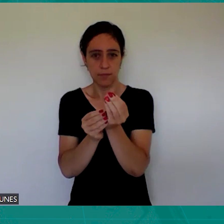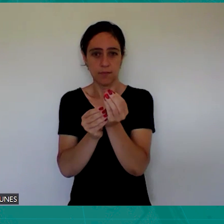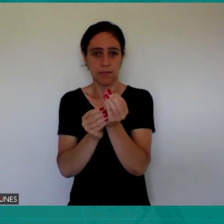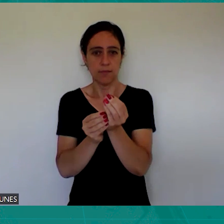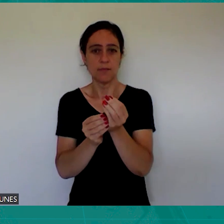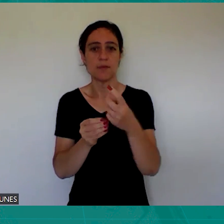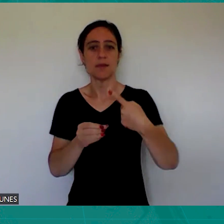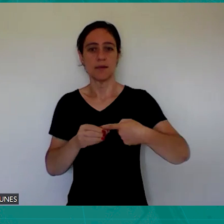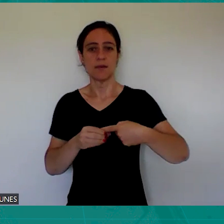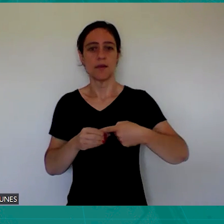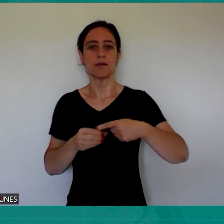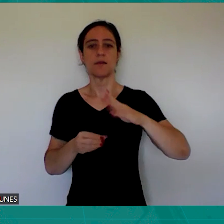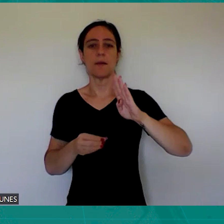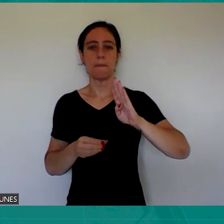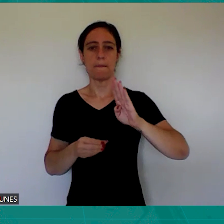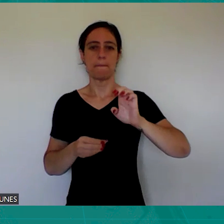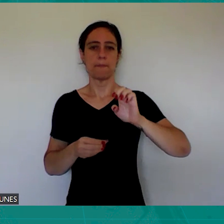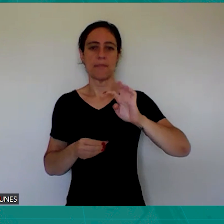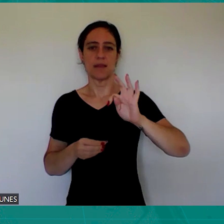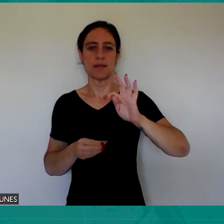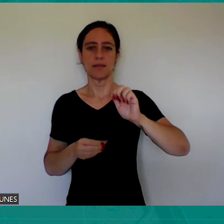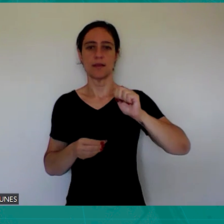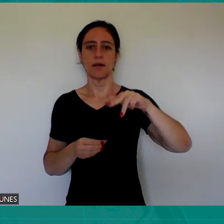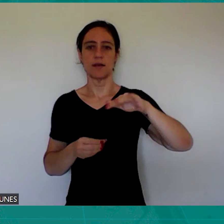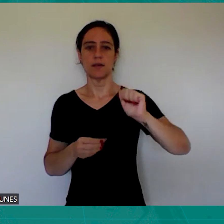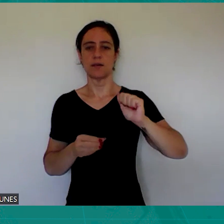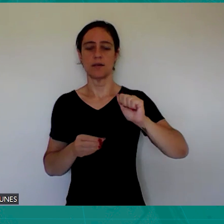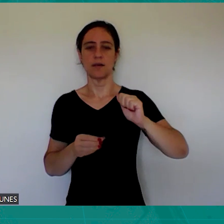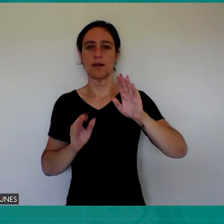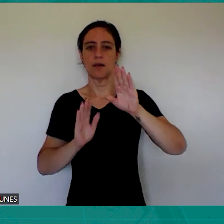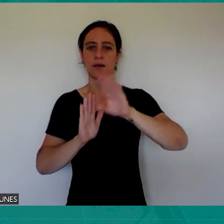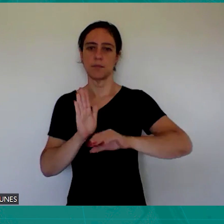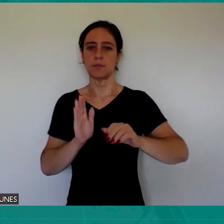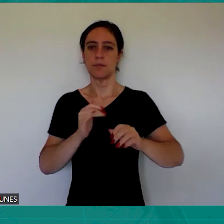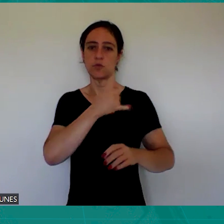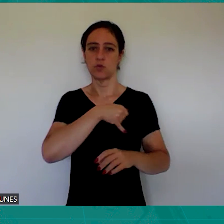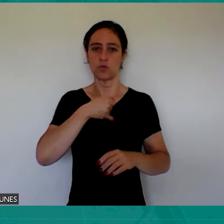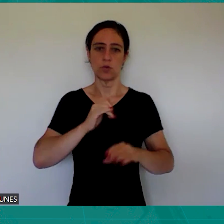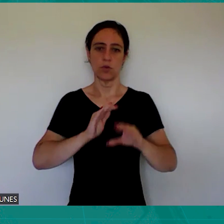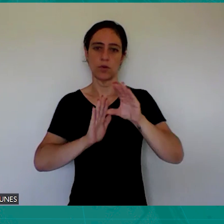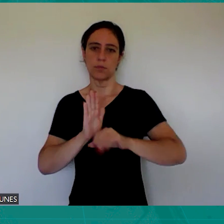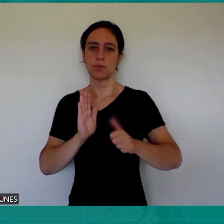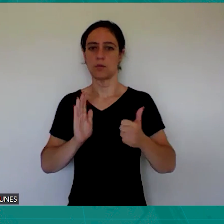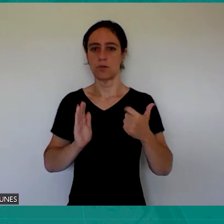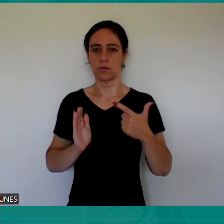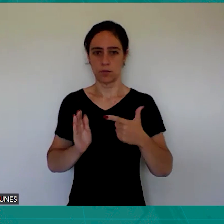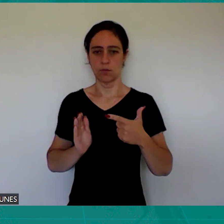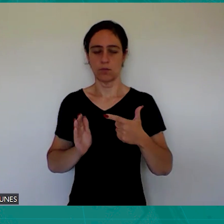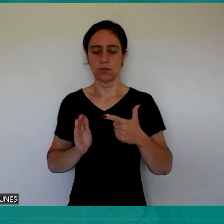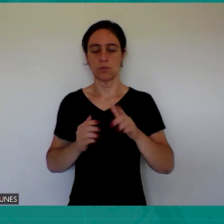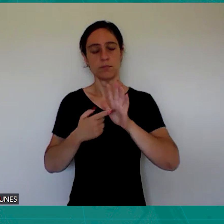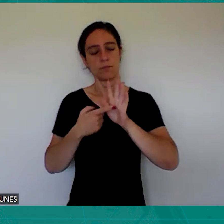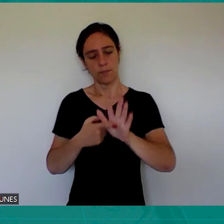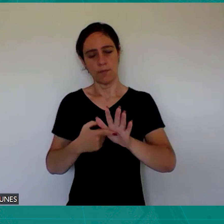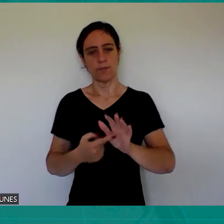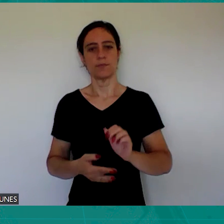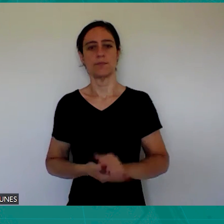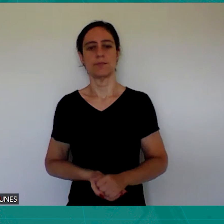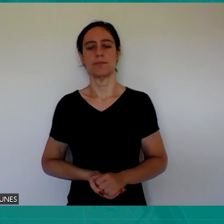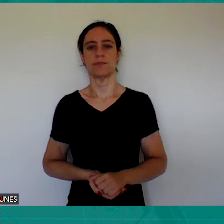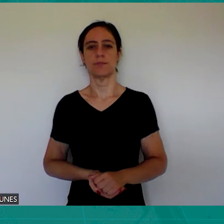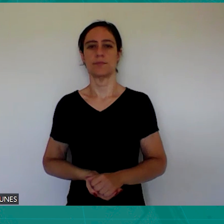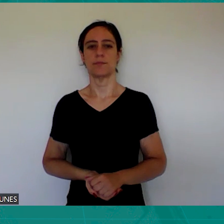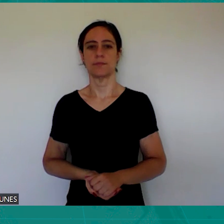capítulo 12 de João, No entanto, irmãos, no